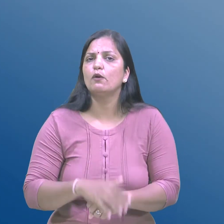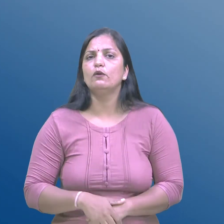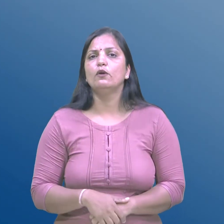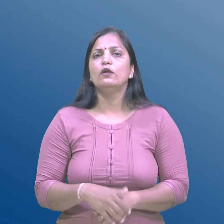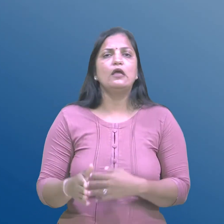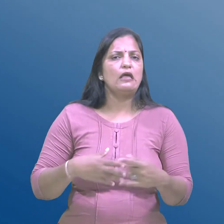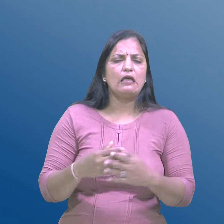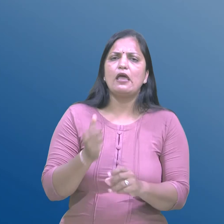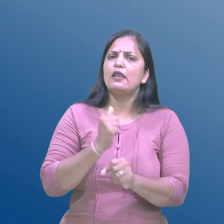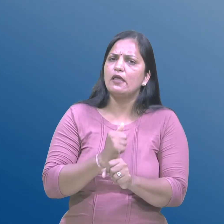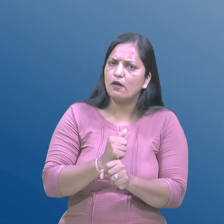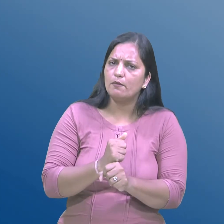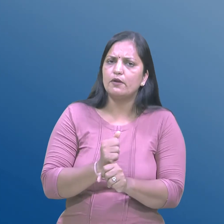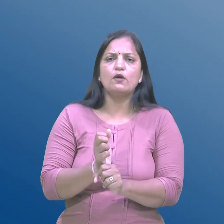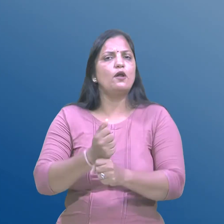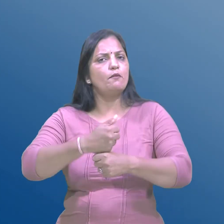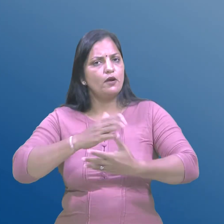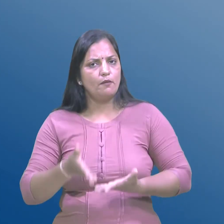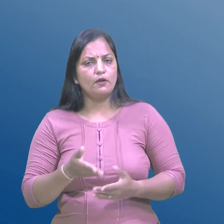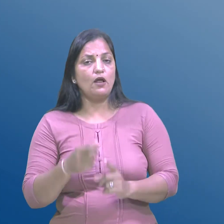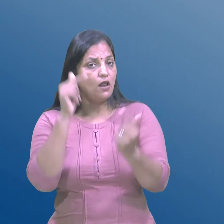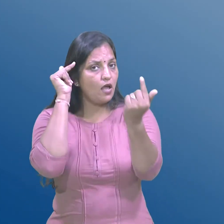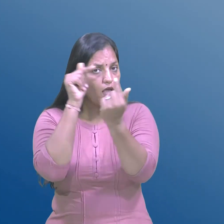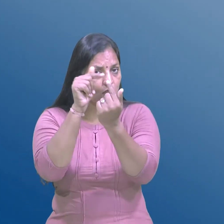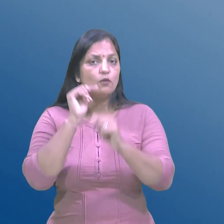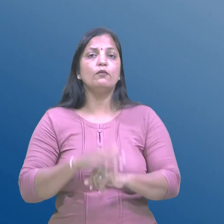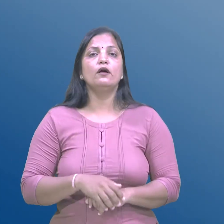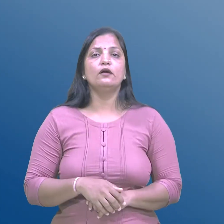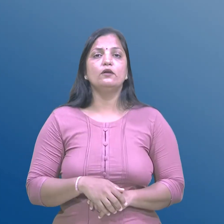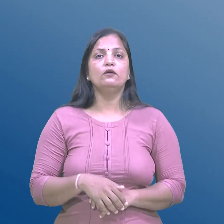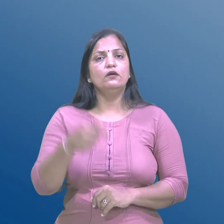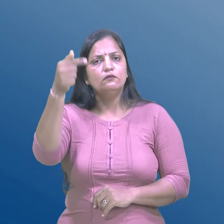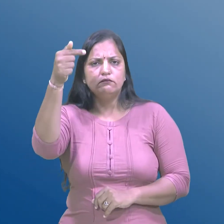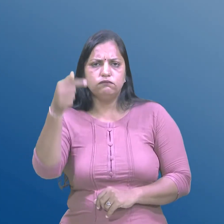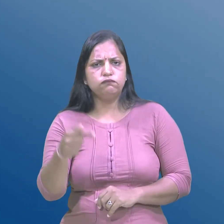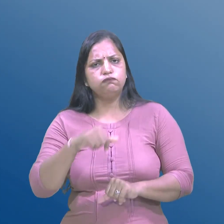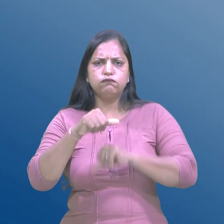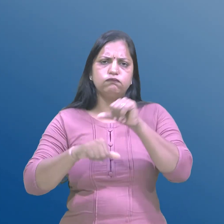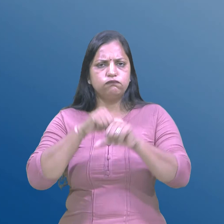યથાયોગ્ય સરકાર દ્વારામાં આ હેતુ માટે નિયત પદ્ધતિ મુજબ કરવામાં આવેલ